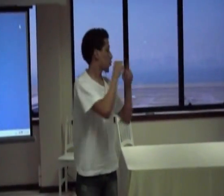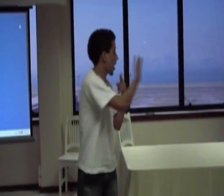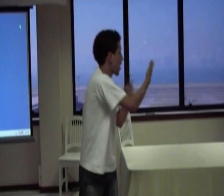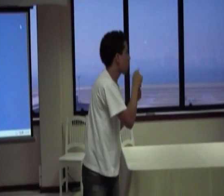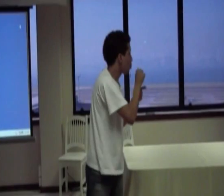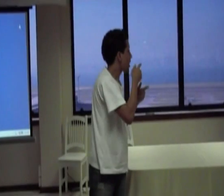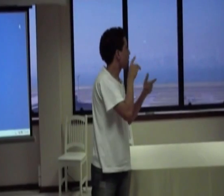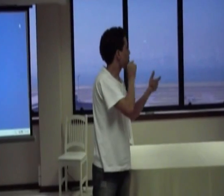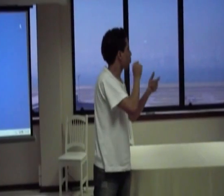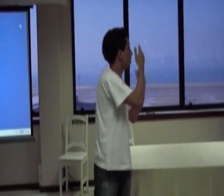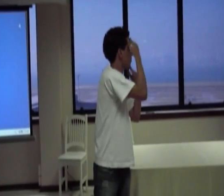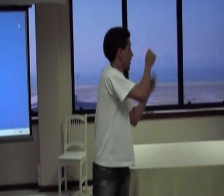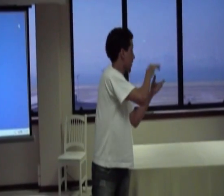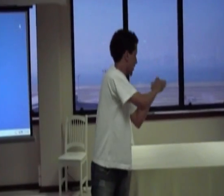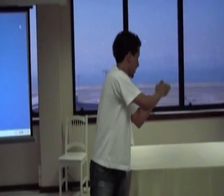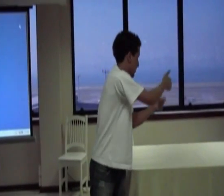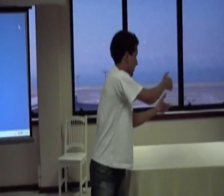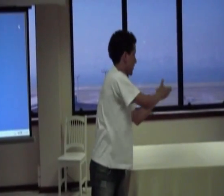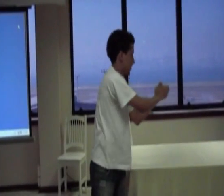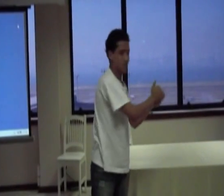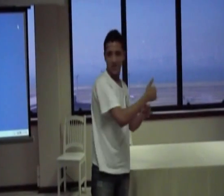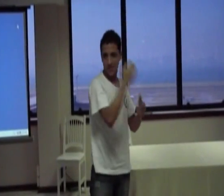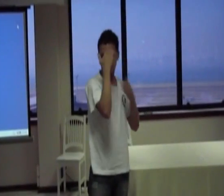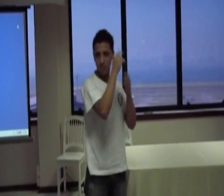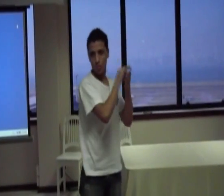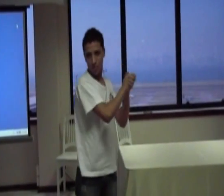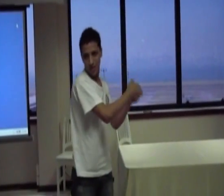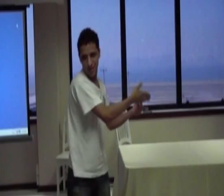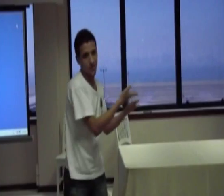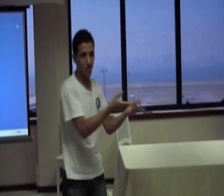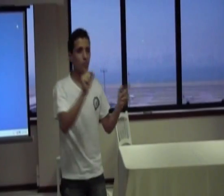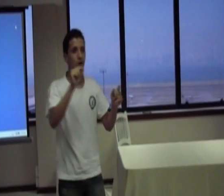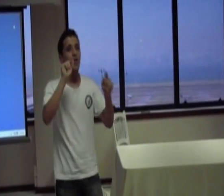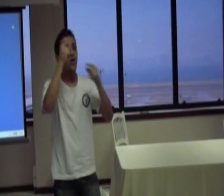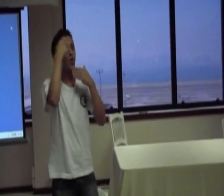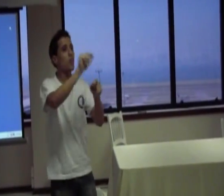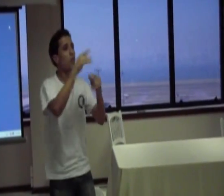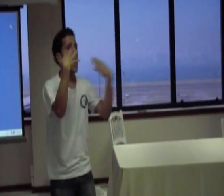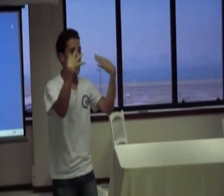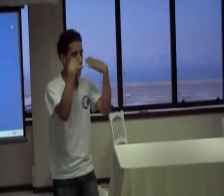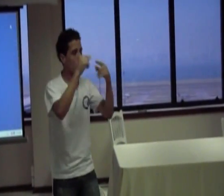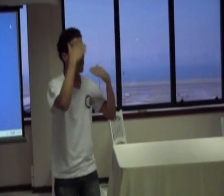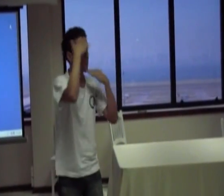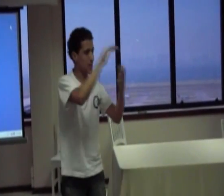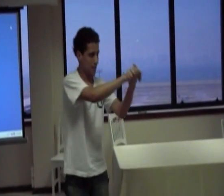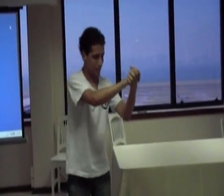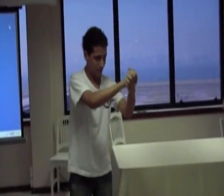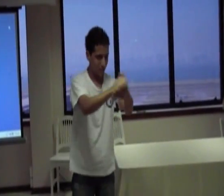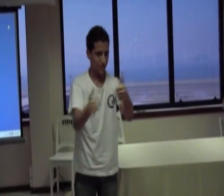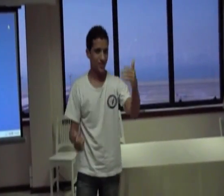Eu gostaria de agradecer ao apoio de todos, no geral. Muito obrigado. E eu gostaria também de